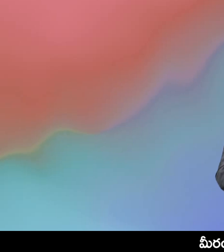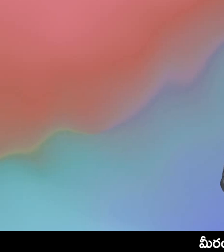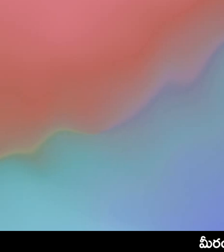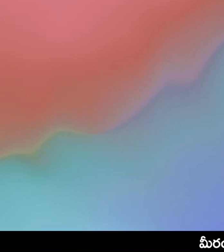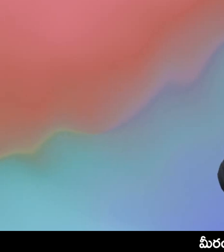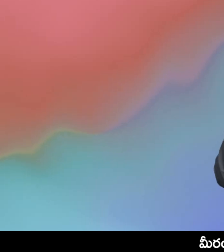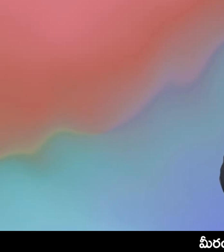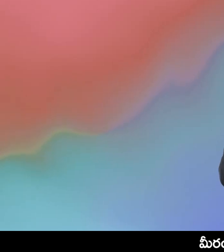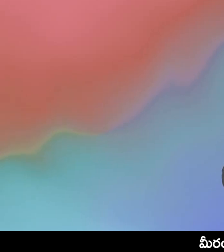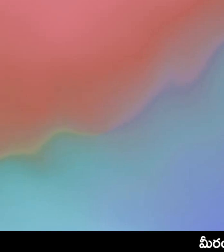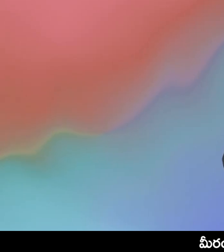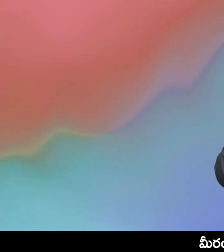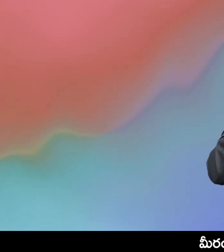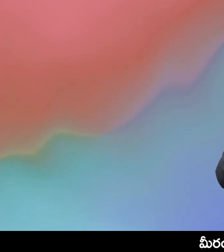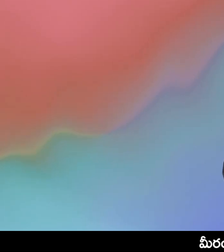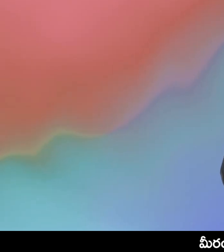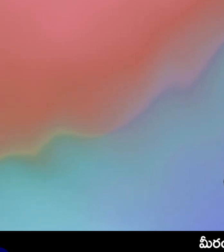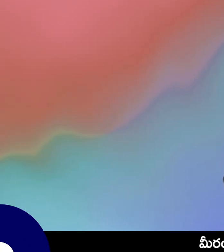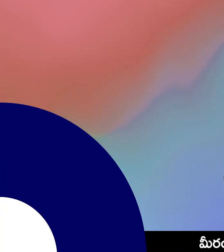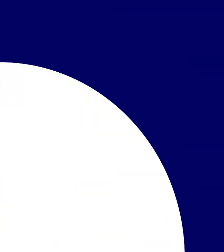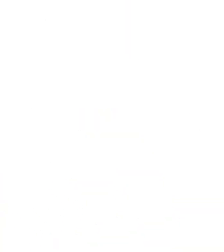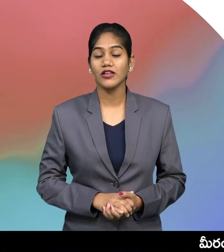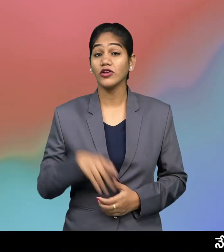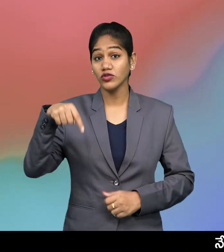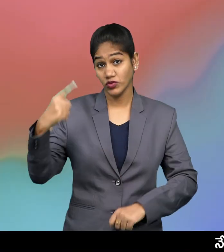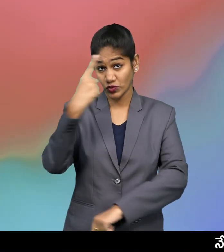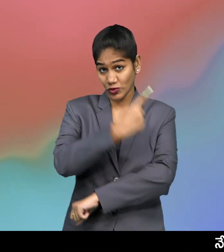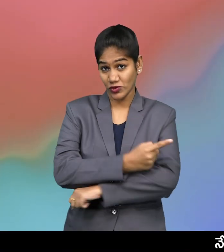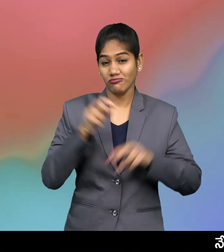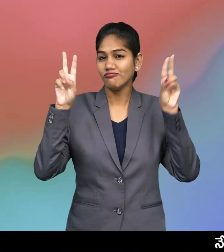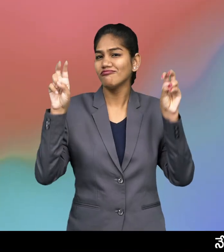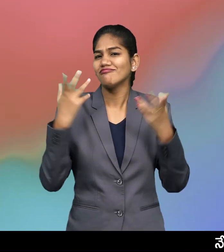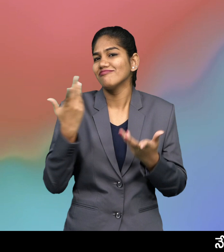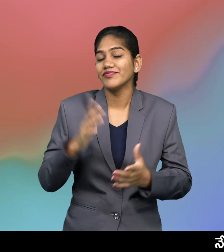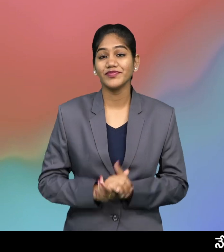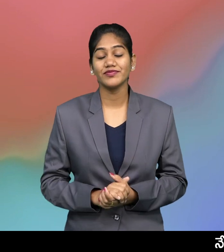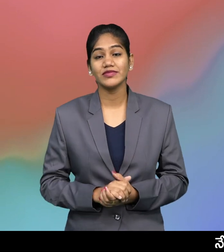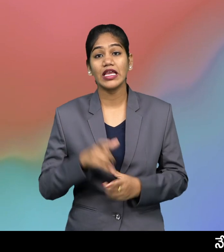మీరందరూ బాగానే ఉన్నారని ఆశిస్తున్నాను. నేటి అంశం విపత్తు నిర్వహణ.